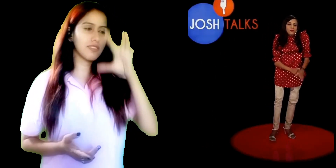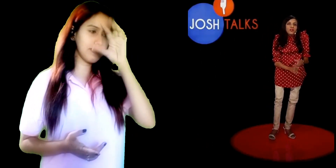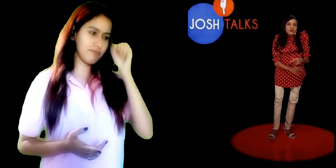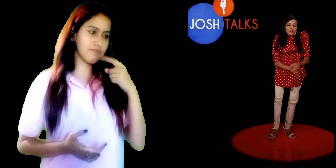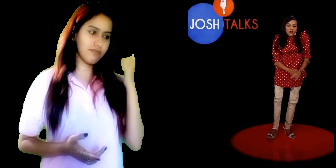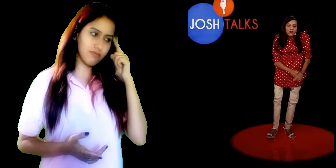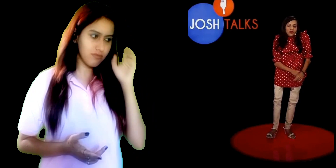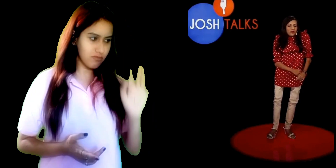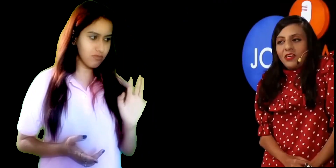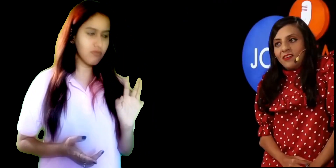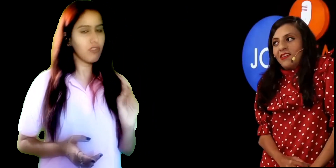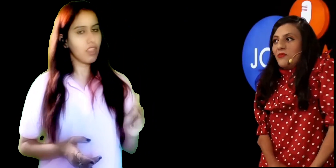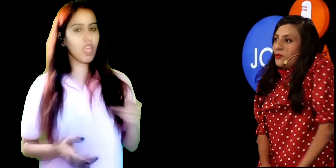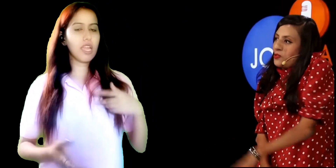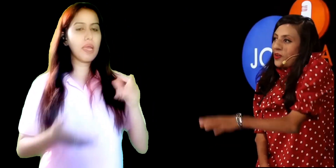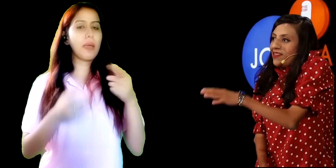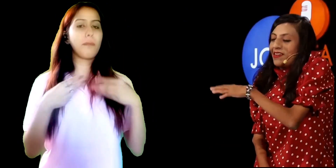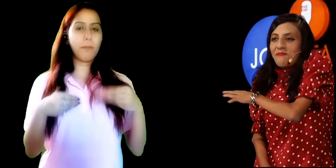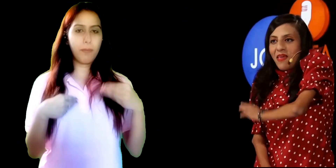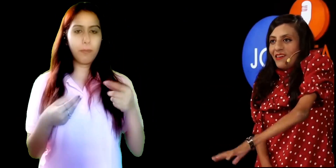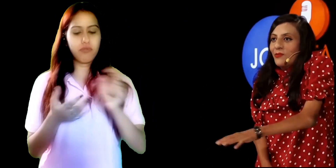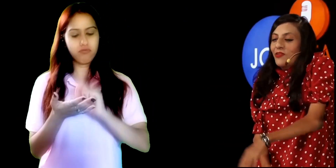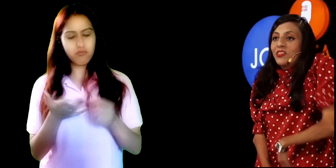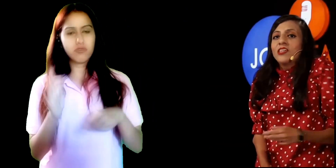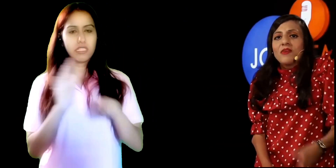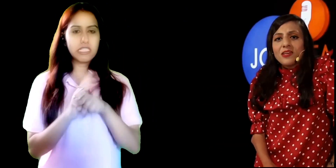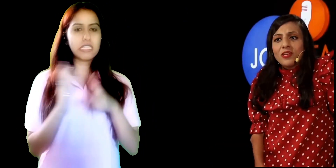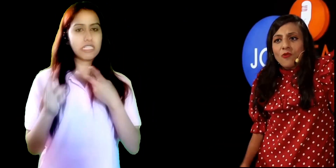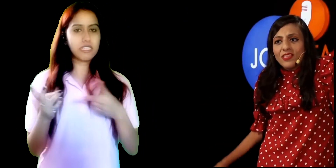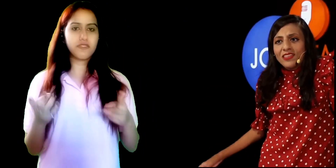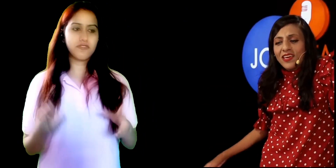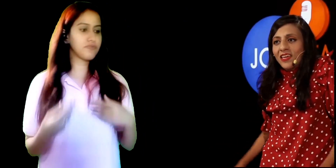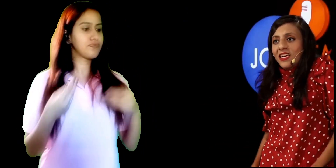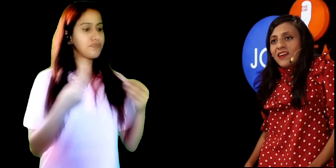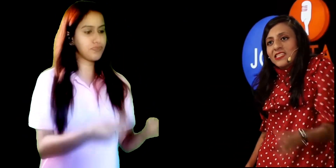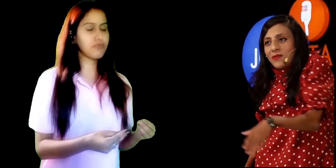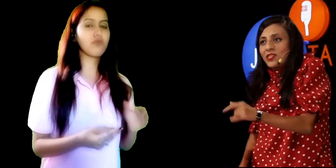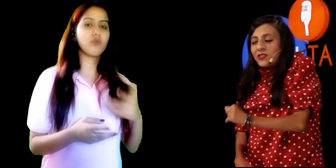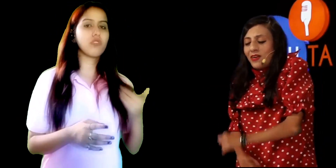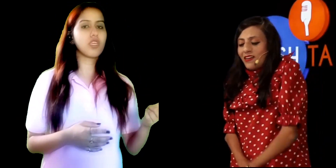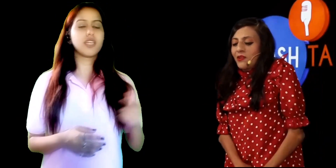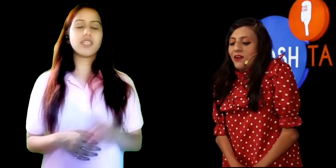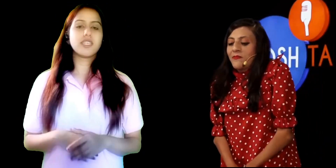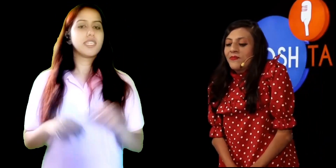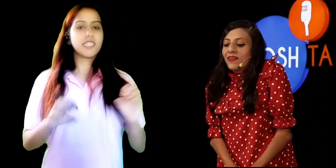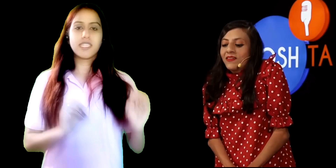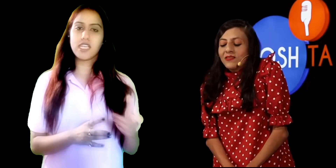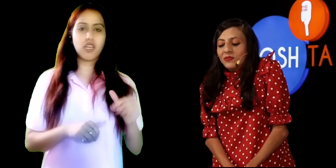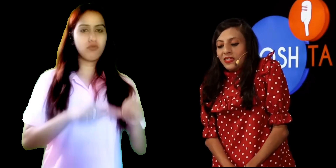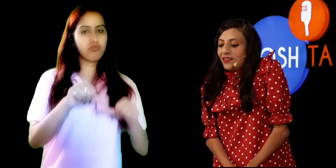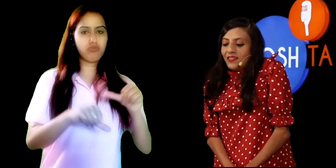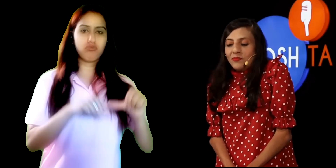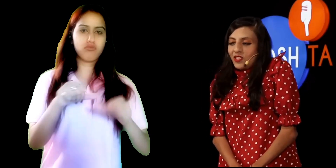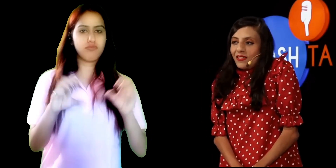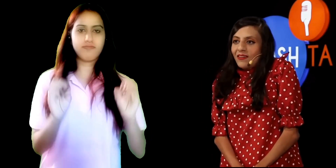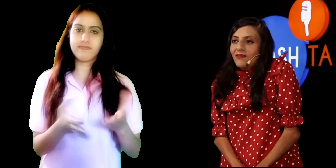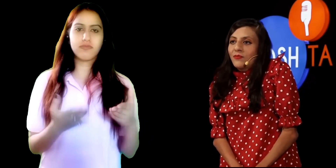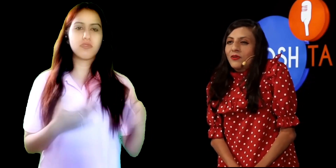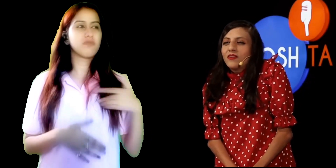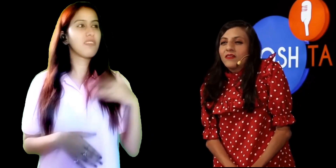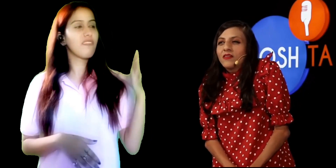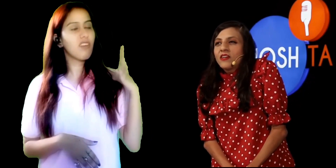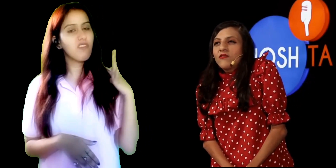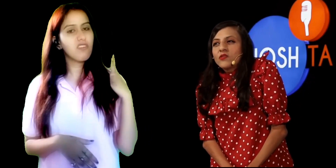हो, तुम पेपर दे दो एक बार और। मैंने कहा नहीं मेरे को तो ज्वाइन करना है, मैं नहीं दूंगी, और 3 बार के बाद कौन देता है अगर सेम सर्विस मिल रही है हर बार। तो मैंने कहा नहीं मुझे नहीं